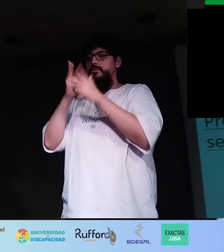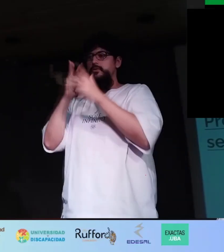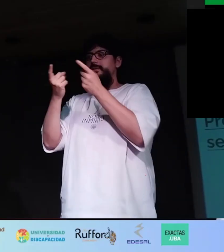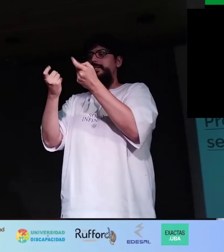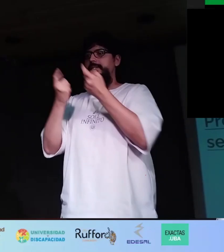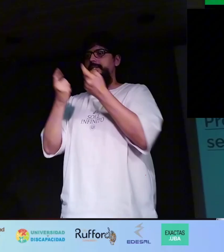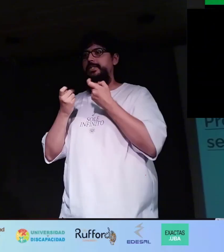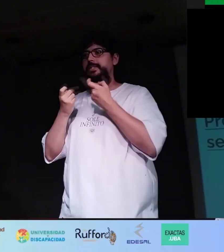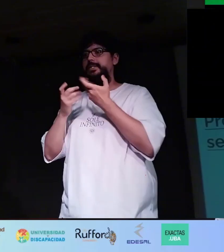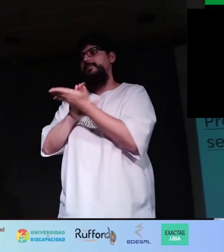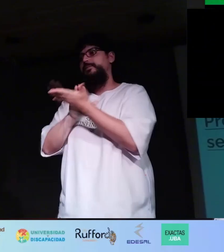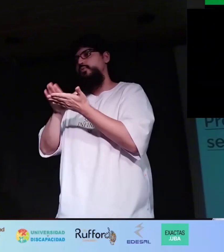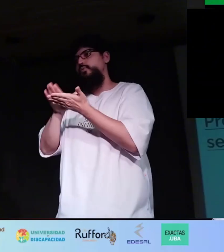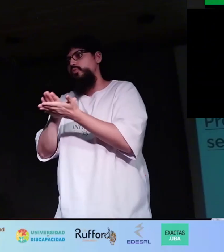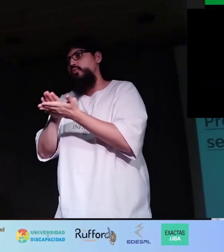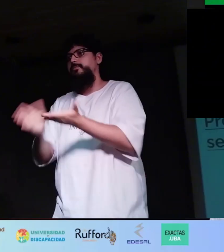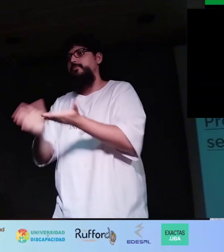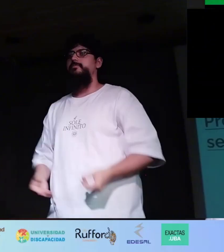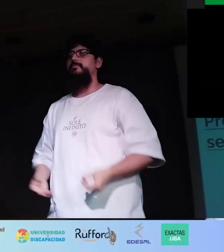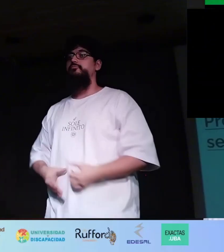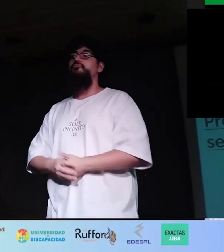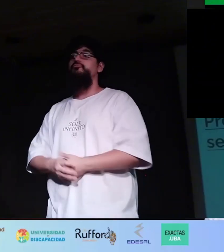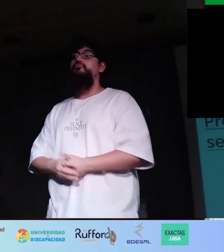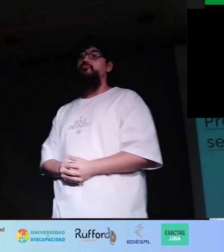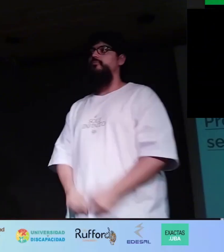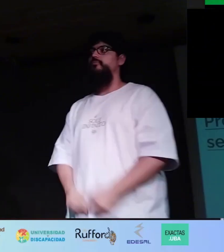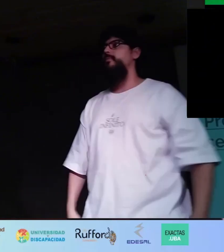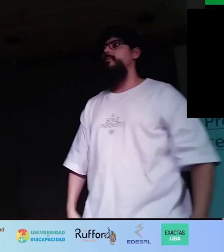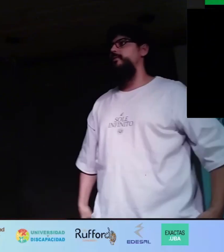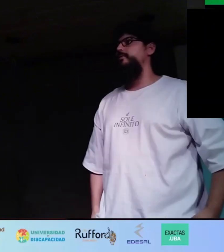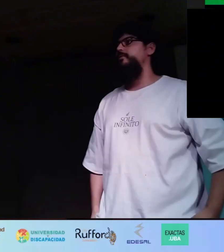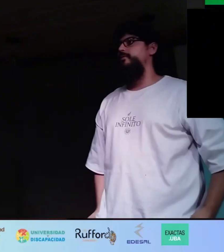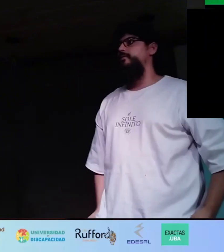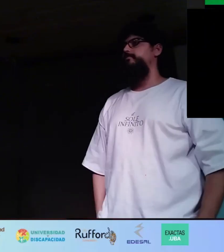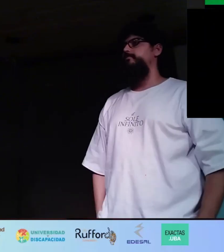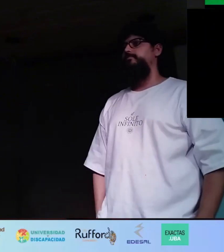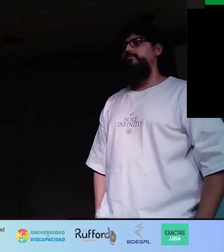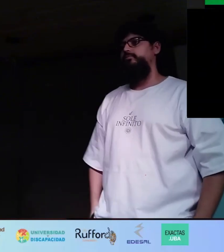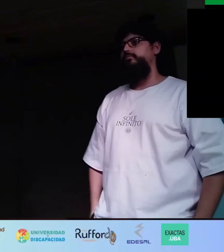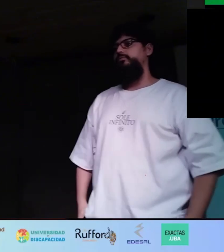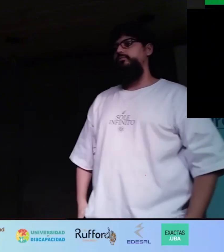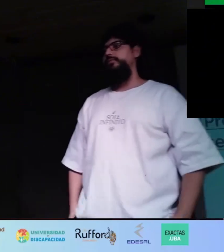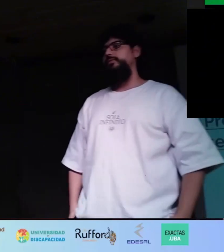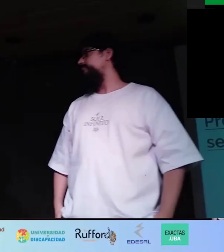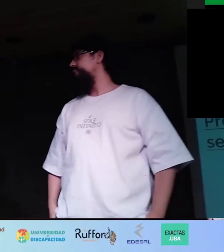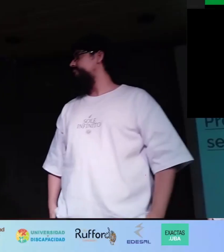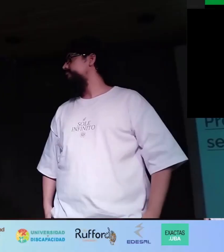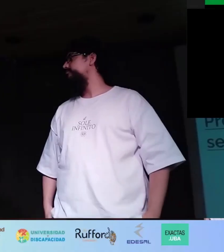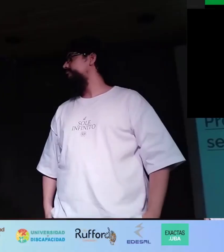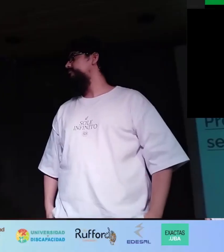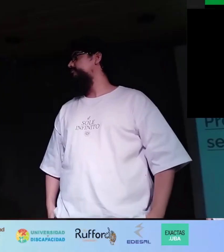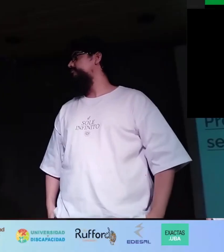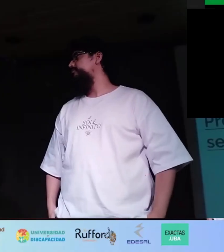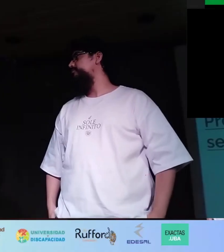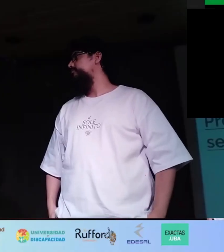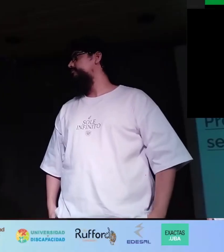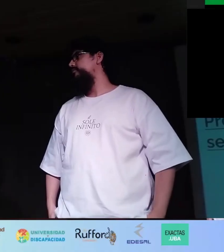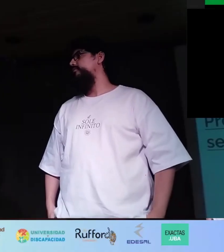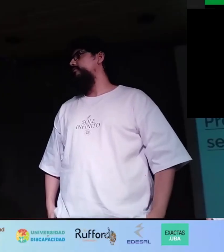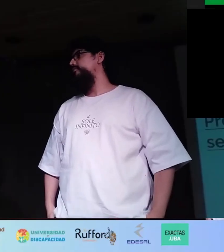exactas. Por eso, si en algún momento se necesita alguna solución, yo sé que te cuento la experiencia con los subtítulos, en realidad,